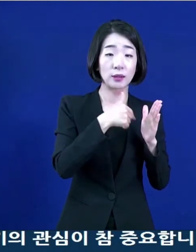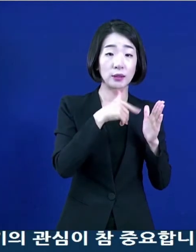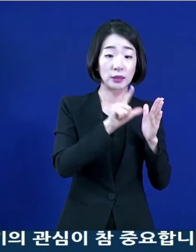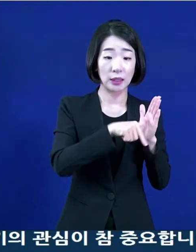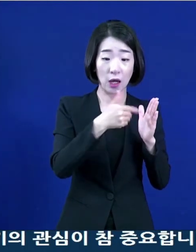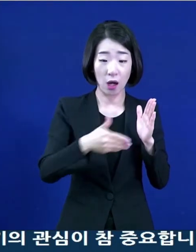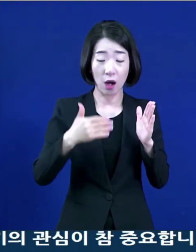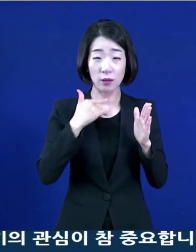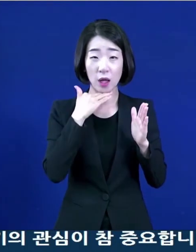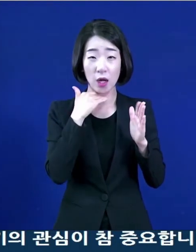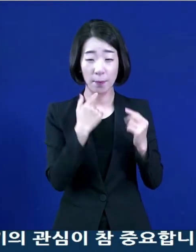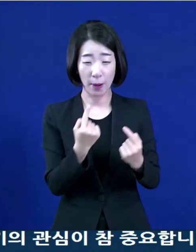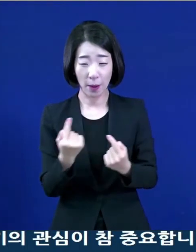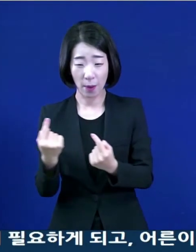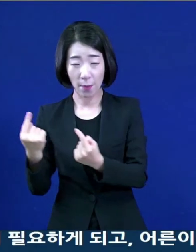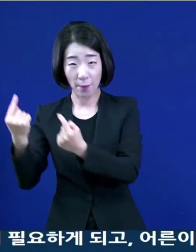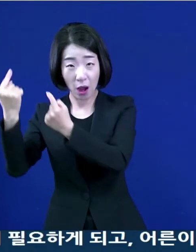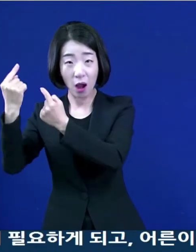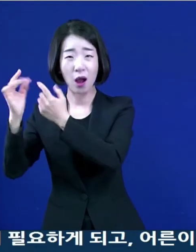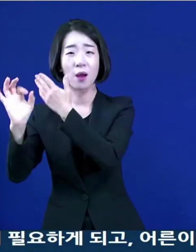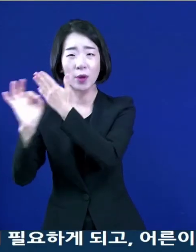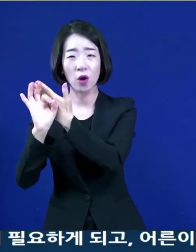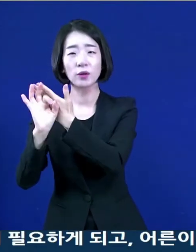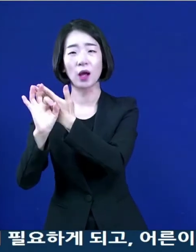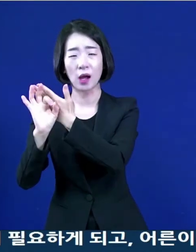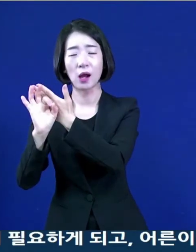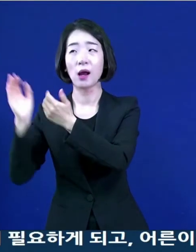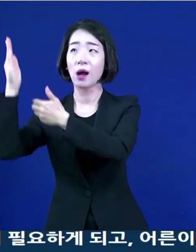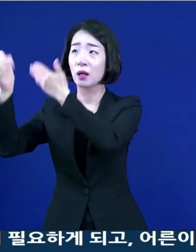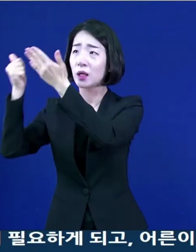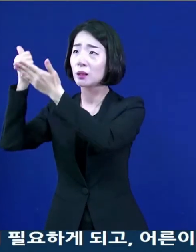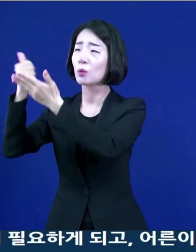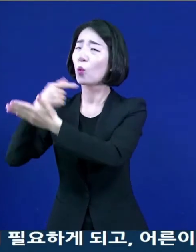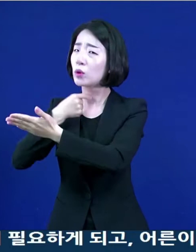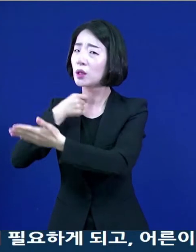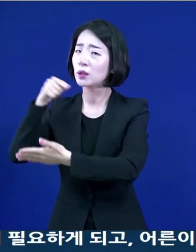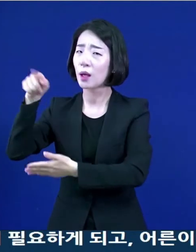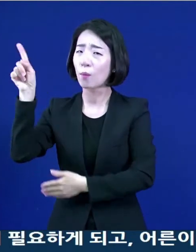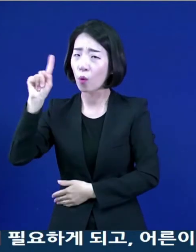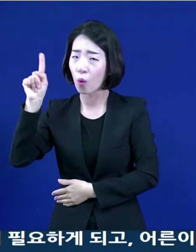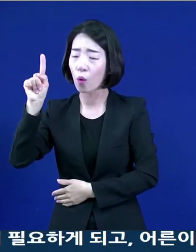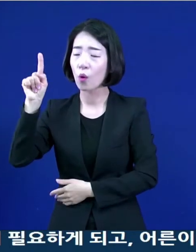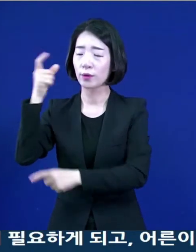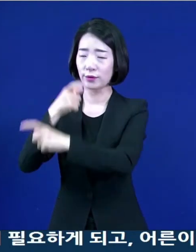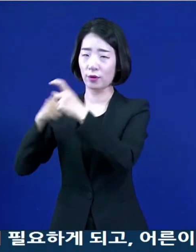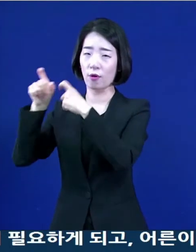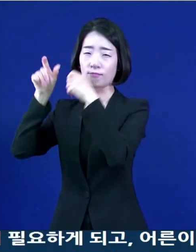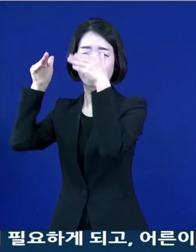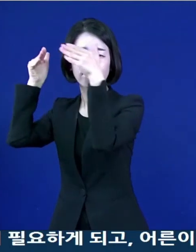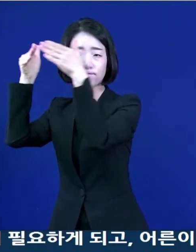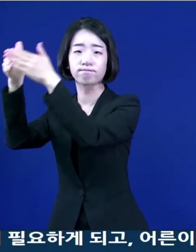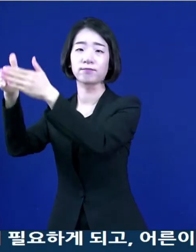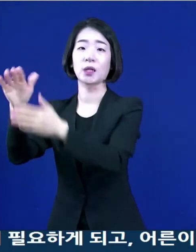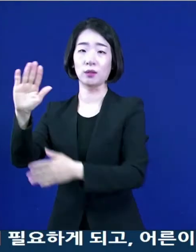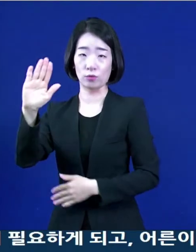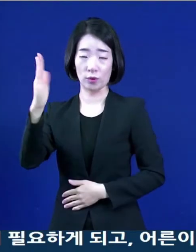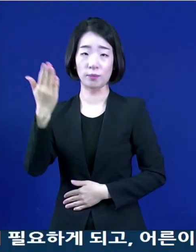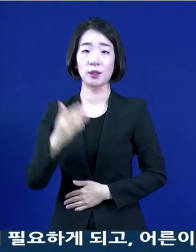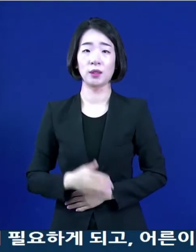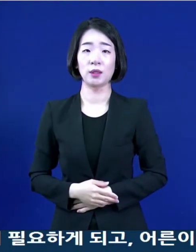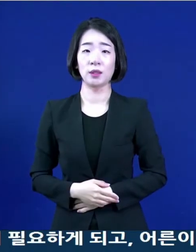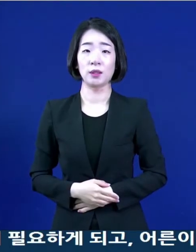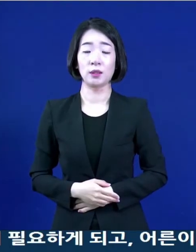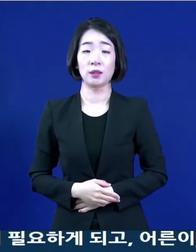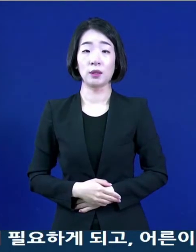인생에 보람이 있는 일이 무엇인지를 찾아서 거기에 마음을 더 많이 두어야 할 때라고 믿습니다.